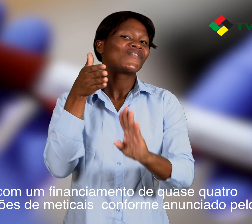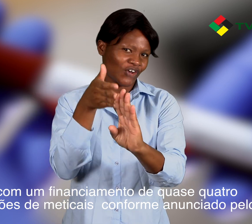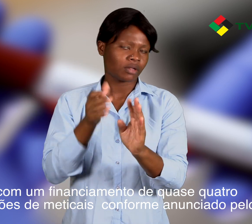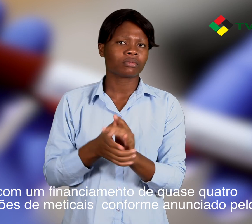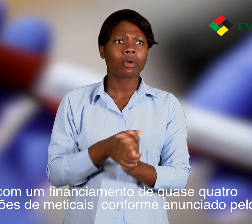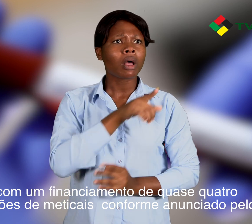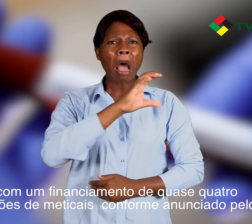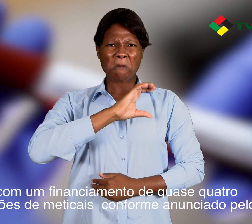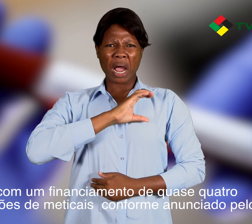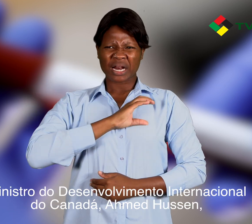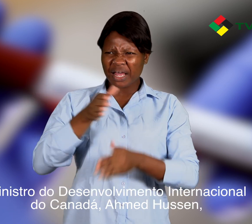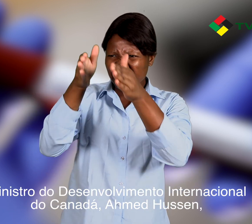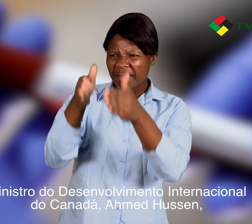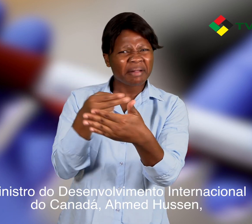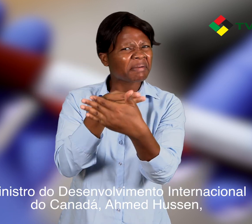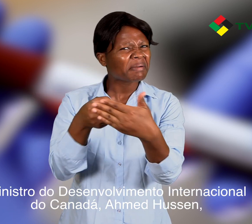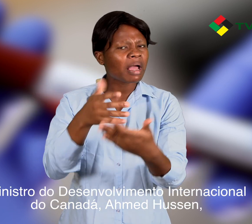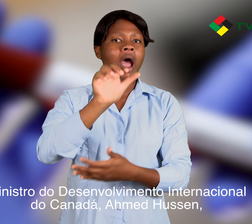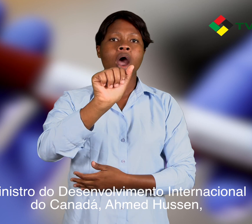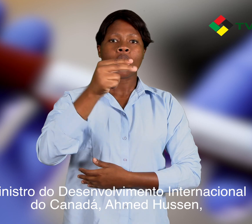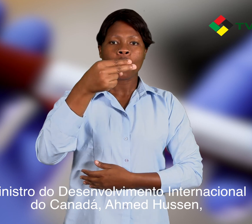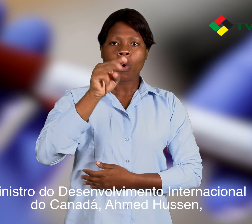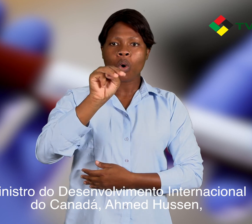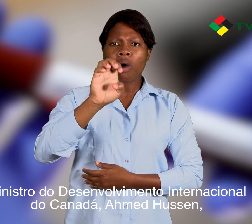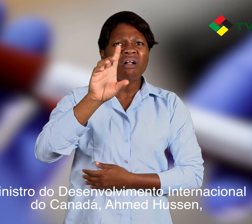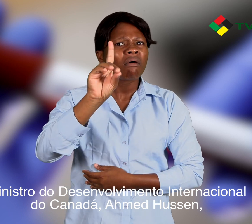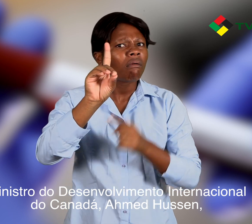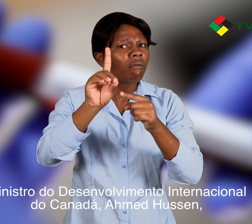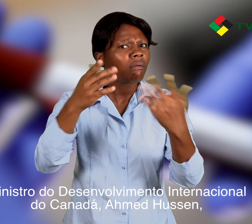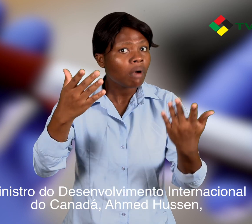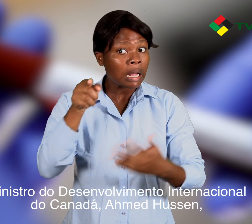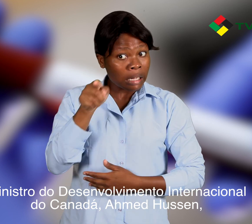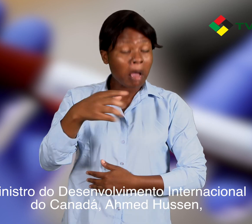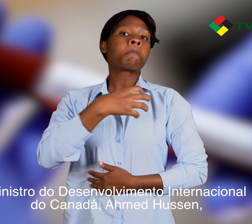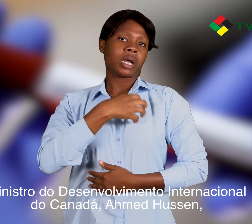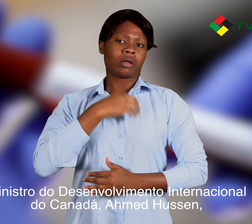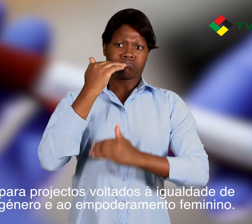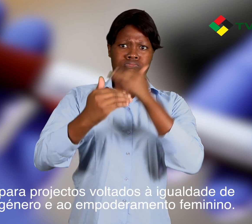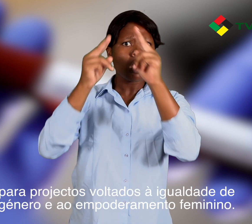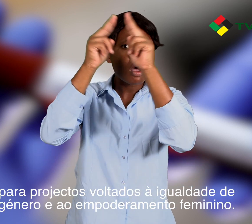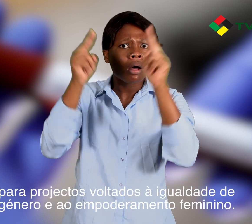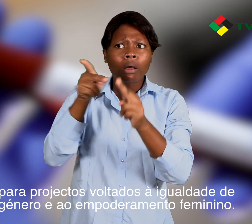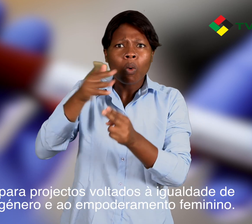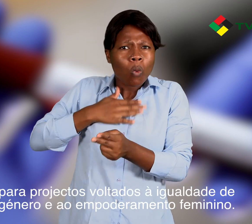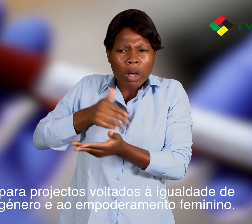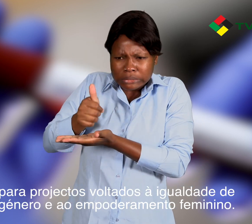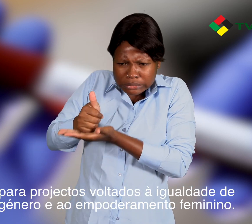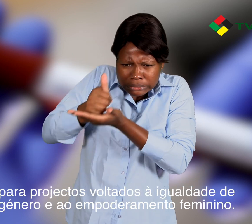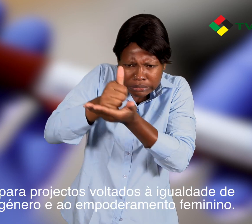conforme anunciado pelo ministro do Desenvolvimento Internacional do Canadá, Hamed Usain, para projetos voltados à igualdade